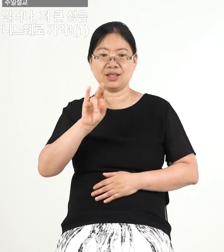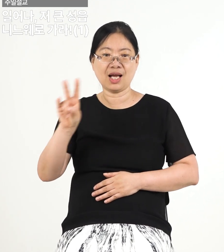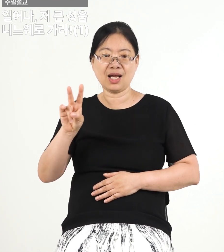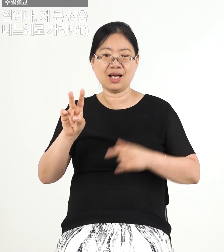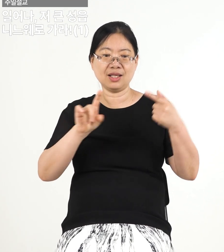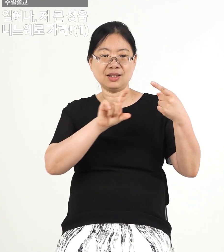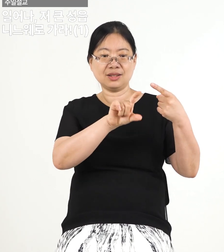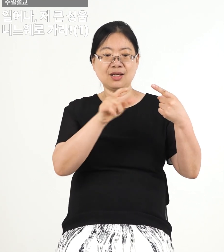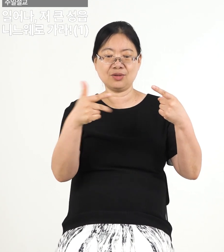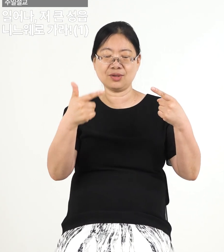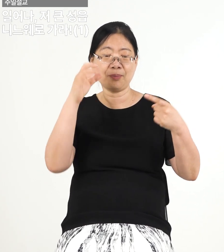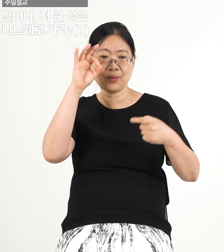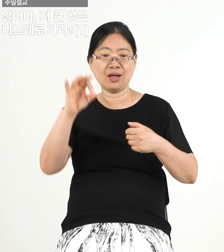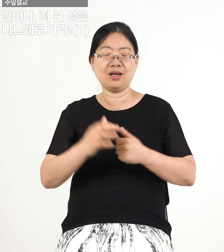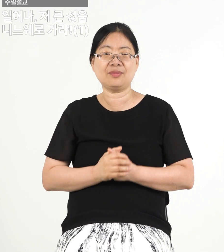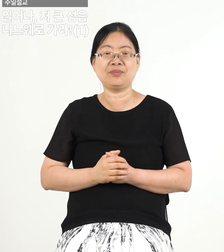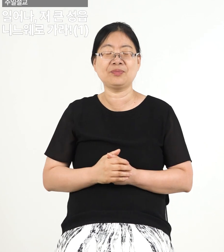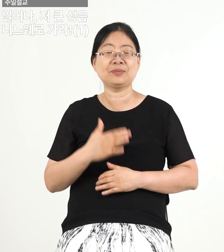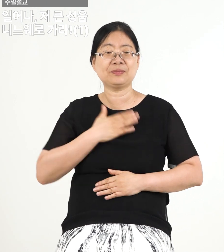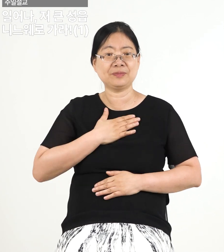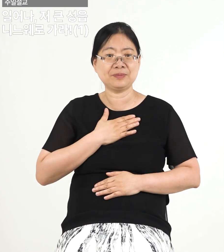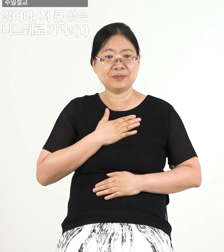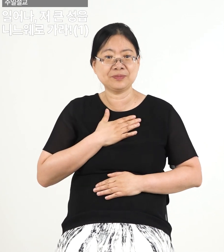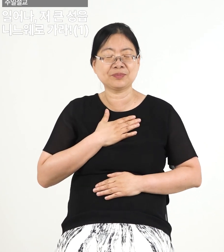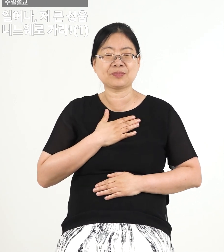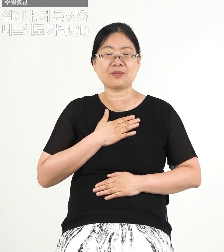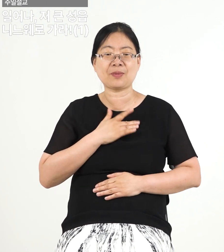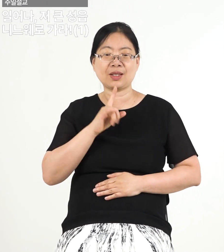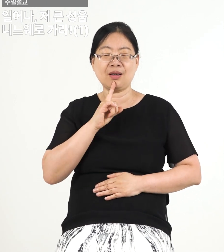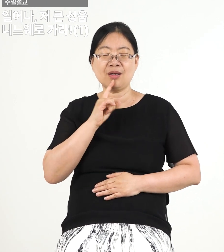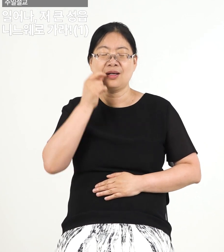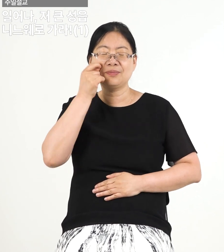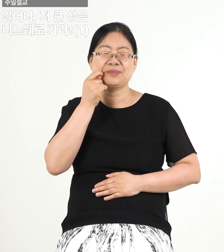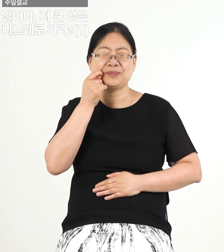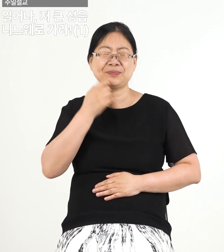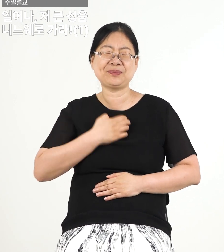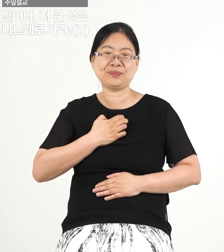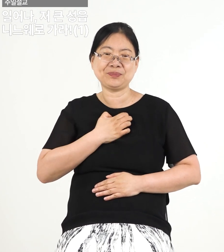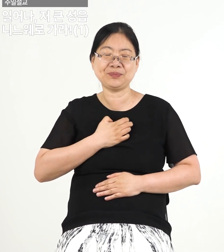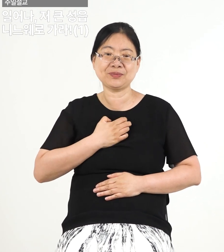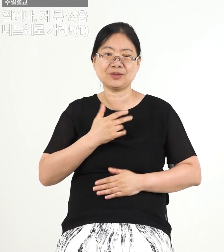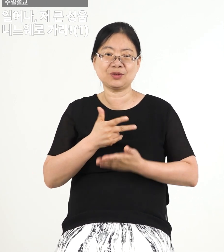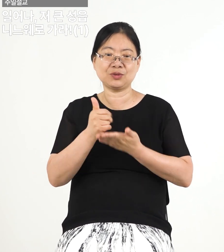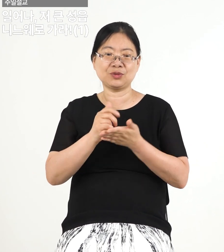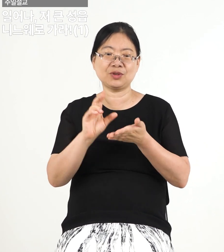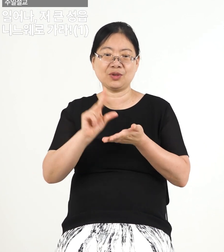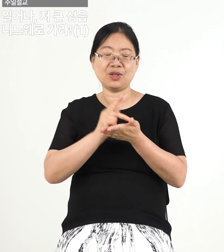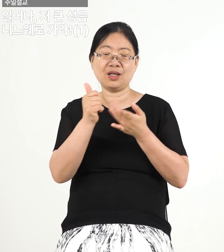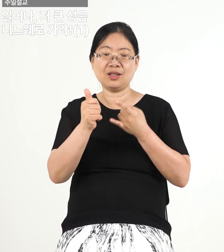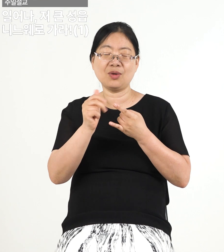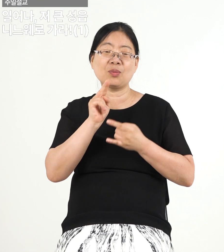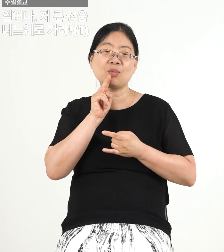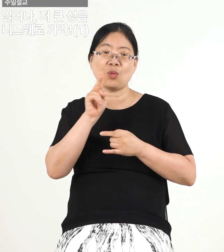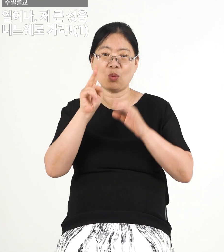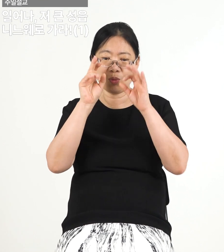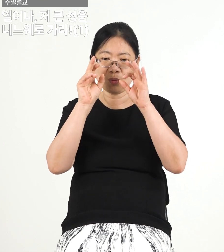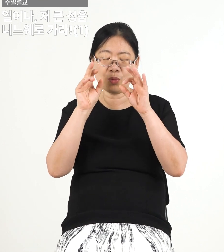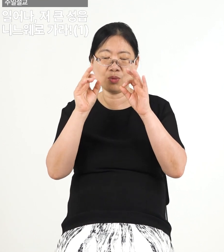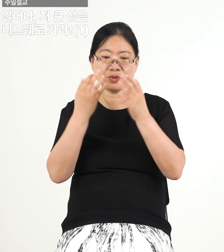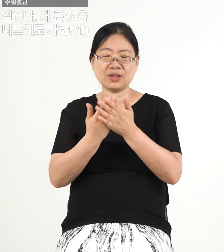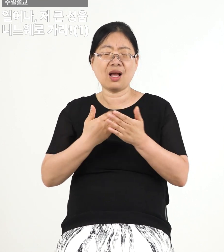6절을 볼까요? 한번. 내가 이르되 슬프도소이다. 주 여호와여 보소서. 나는